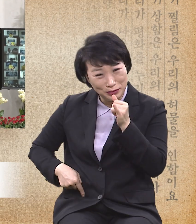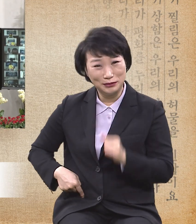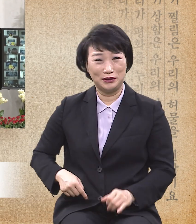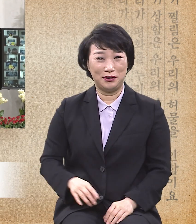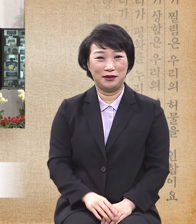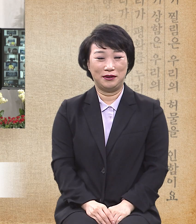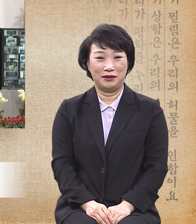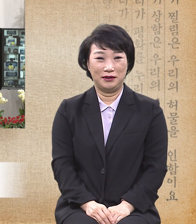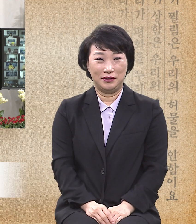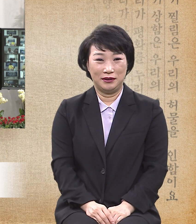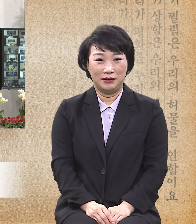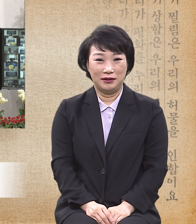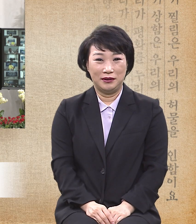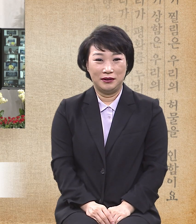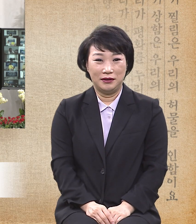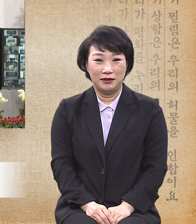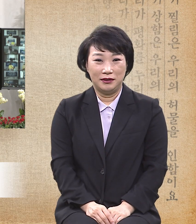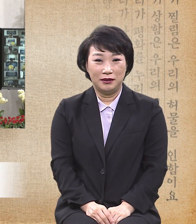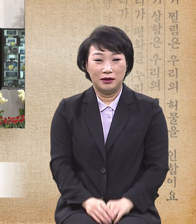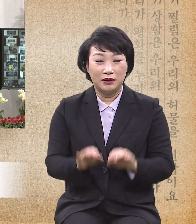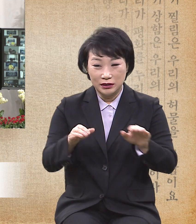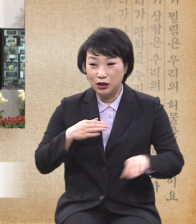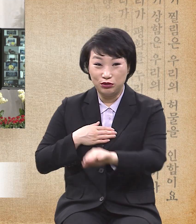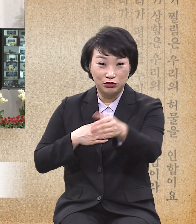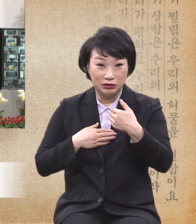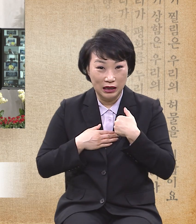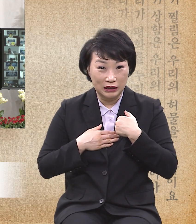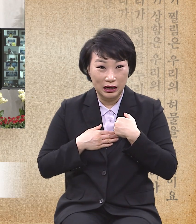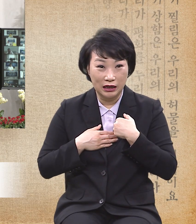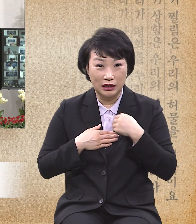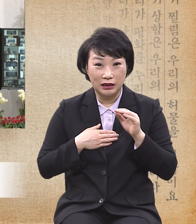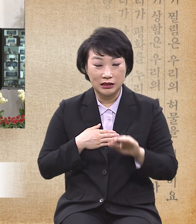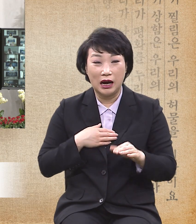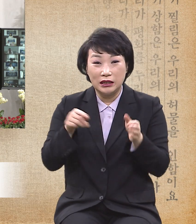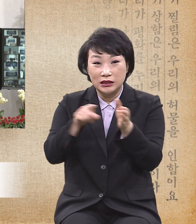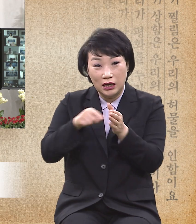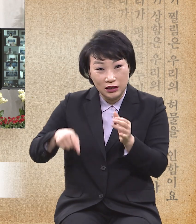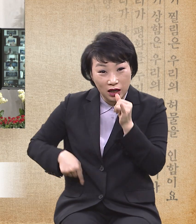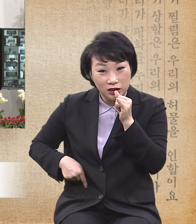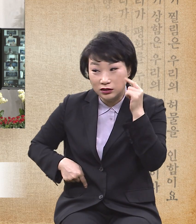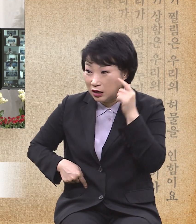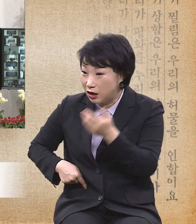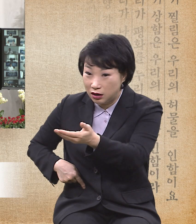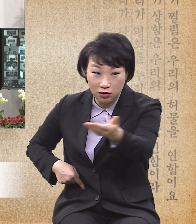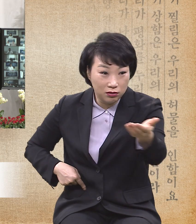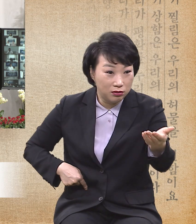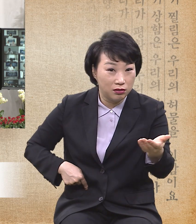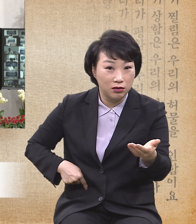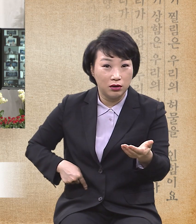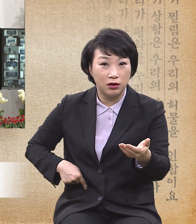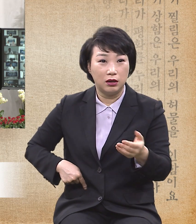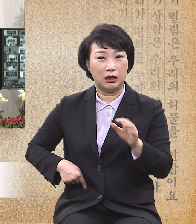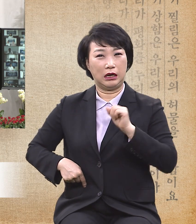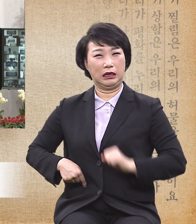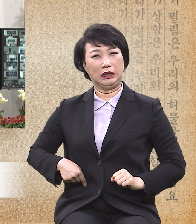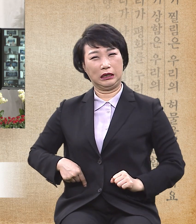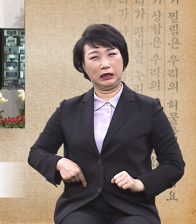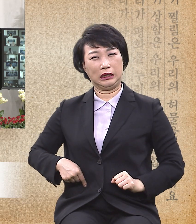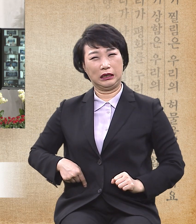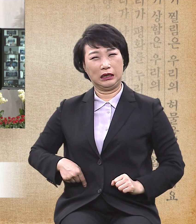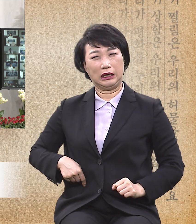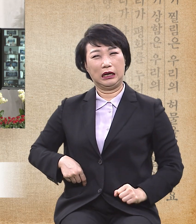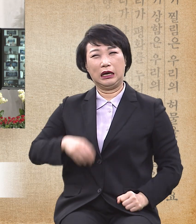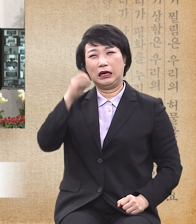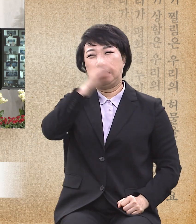말입니다. 신앙 양심. 근데 우리에게서 신앙 양심이 있느냐? 그냥